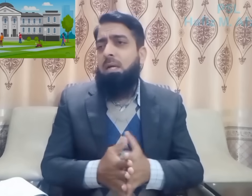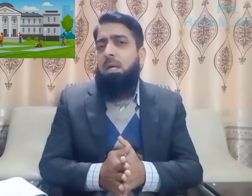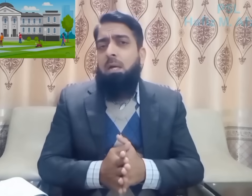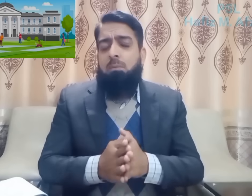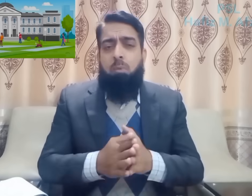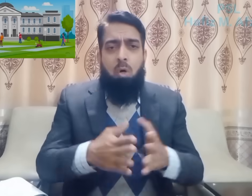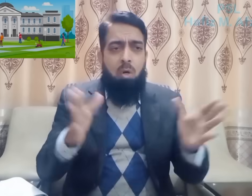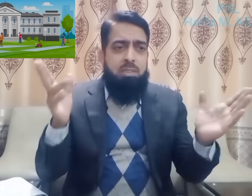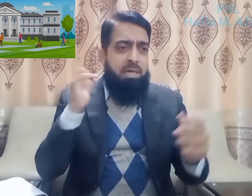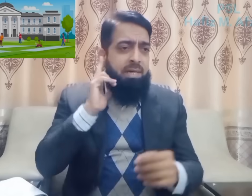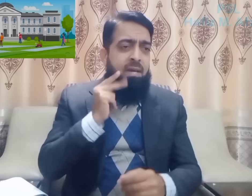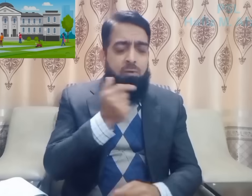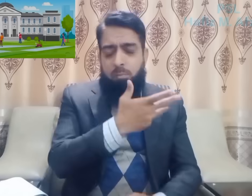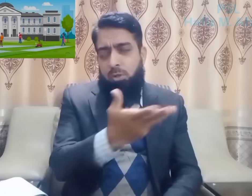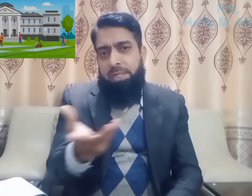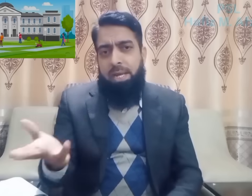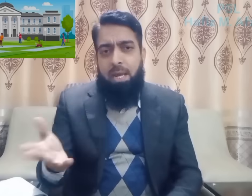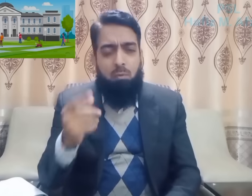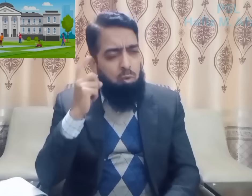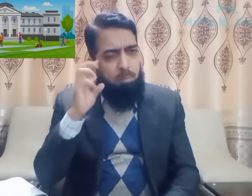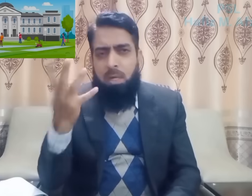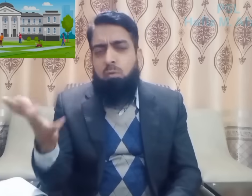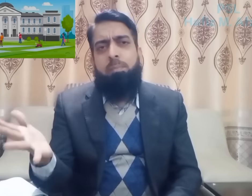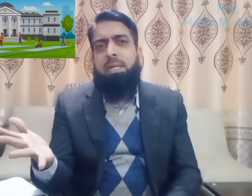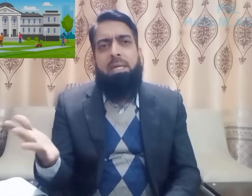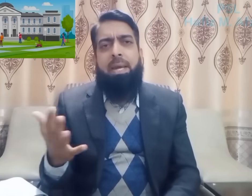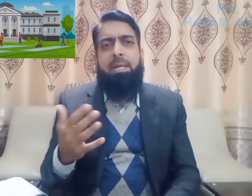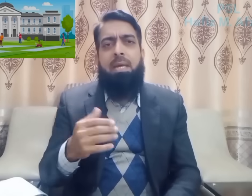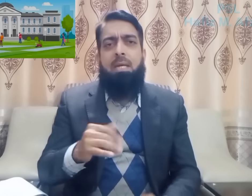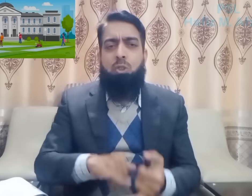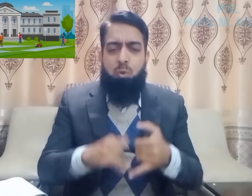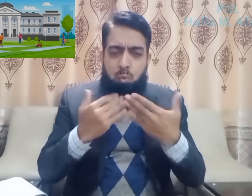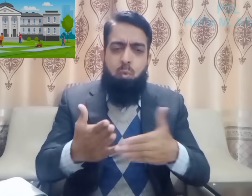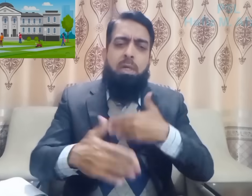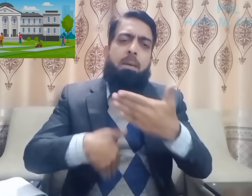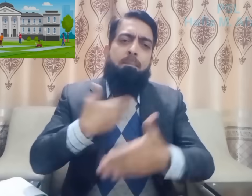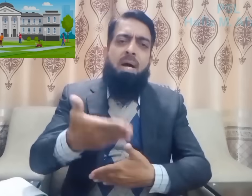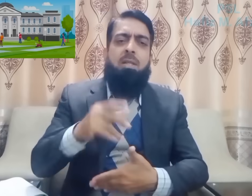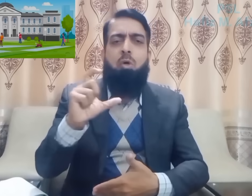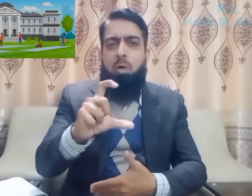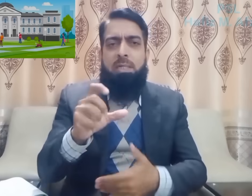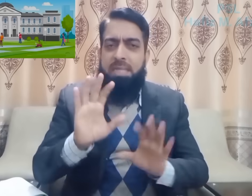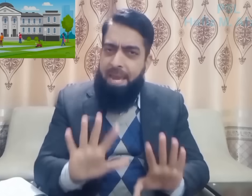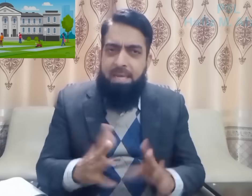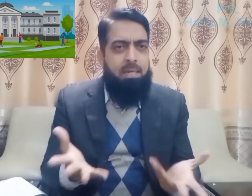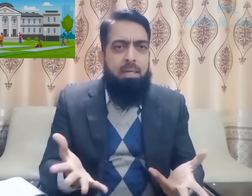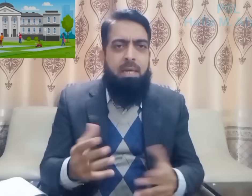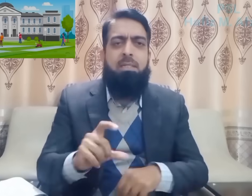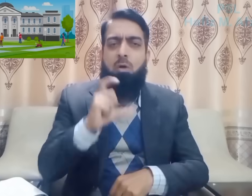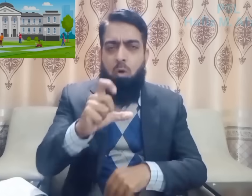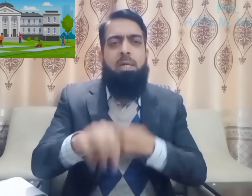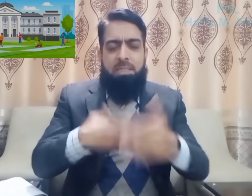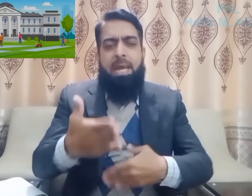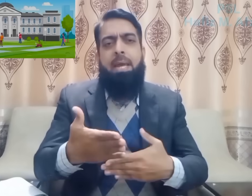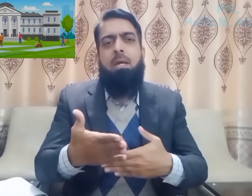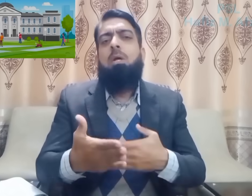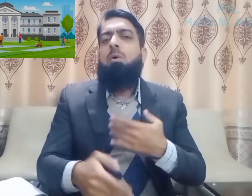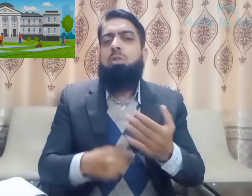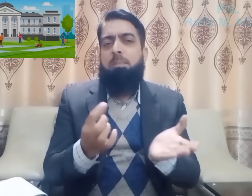तक बहुत सारी डेफ कम्युनिटी है, उनको मालूम ही नहीं है कि स्कूल के बाद कॉलेज है या नहीं है, या कॉलेज है उसके